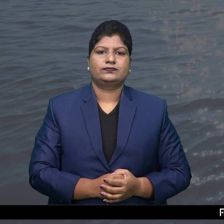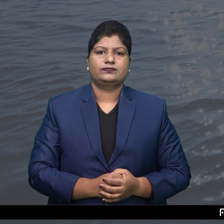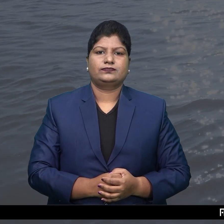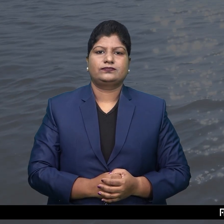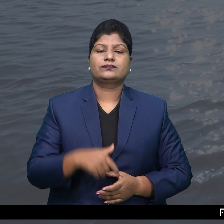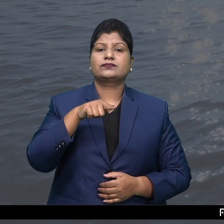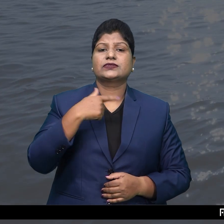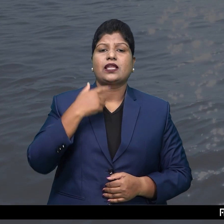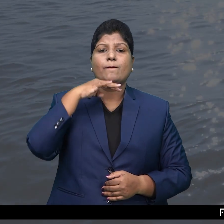ஈயம்,